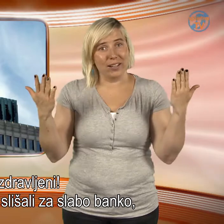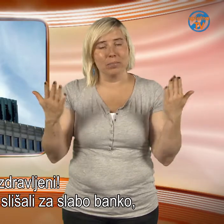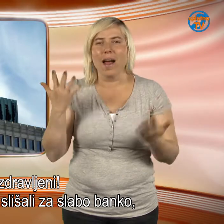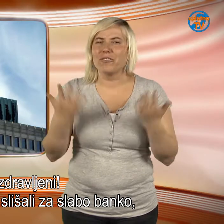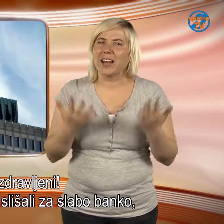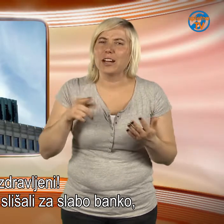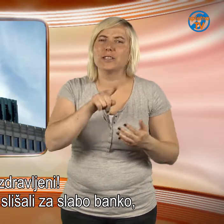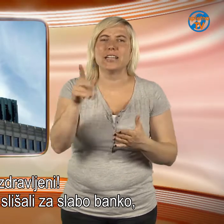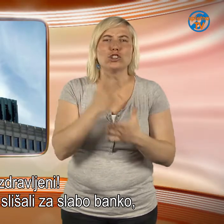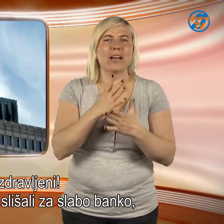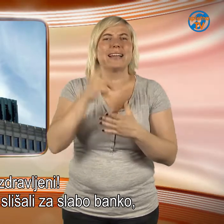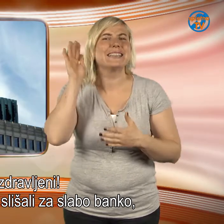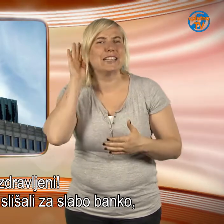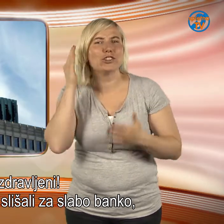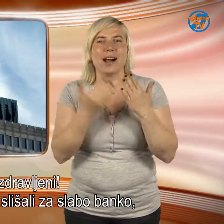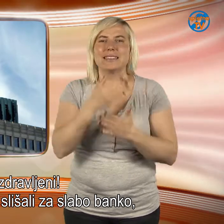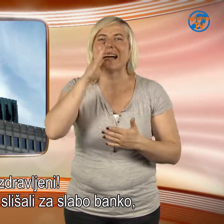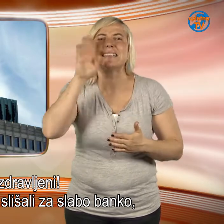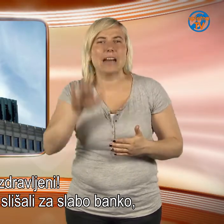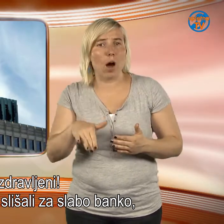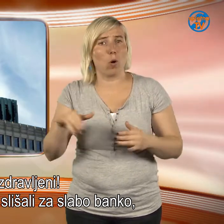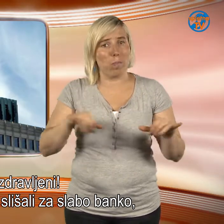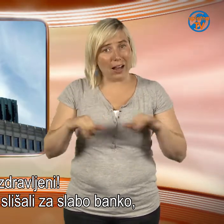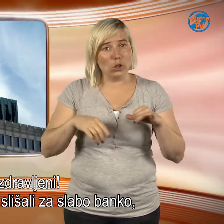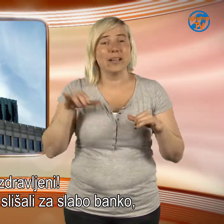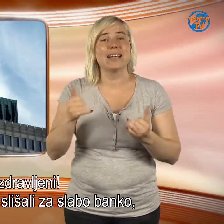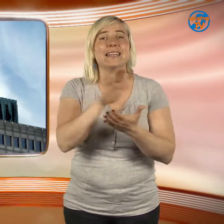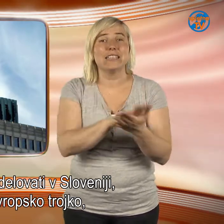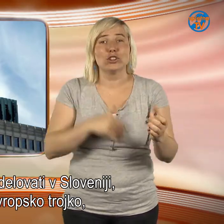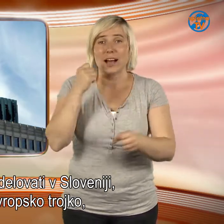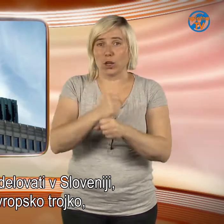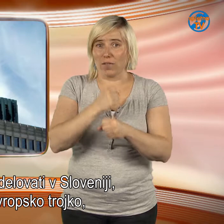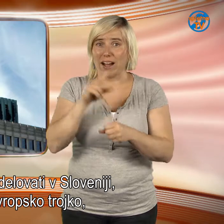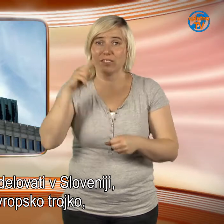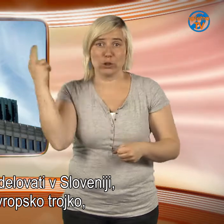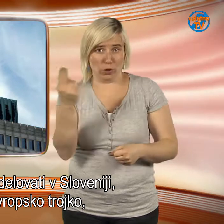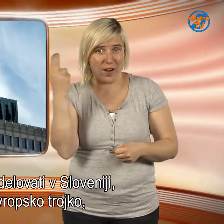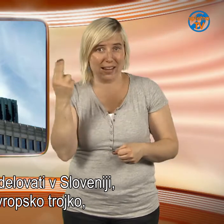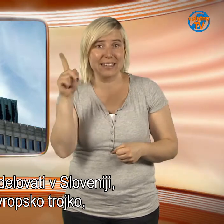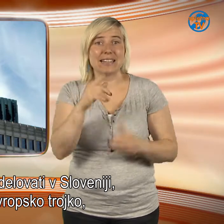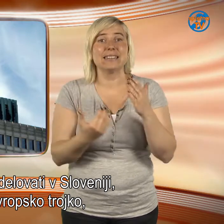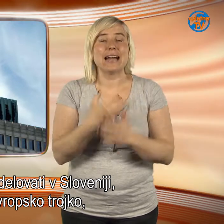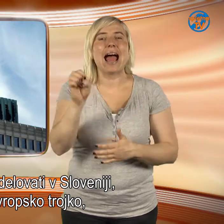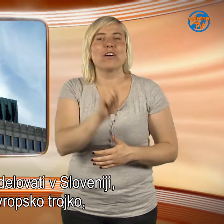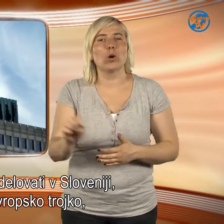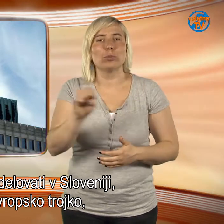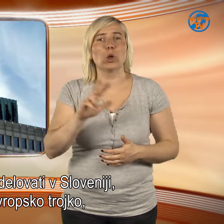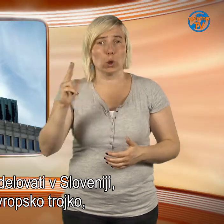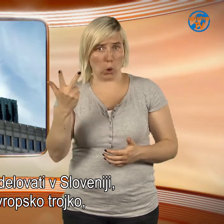Pozdravljeni! Verjetno ste že slišali za slabo banko, ki je začela delovati v Sloveniji, in za evropsko trojko, o kateri se